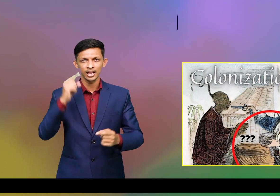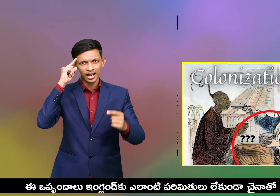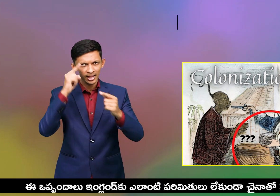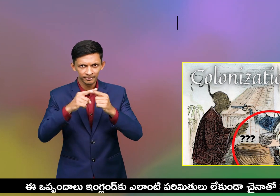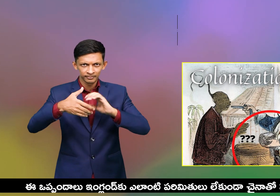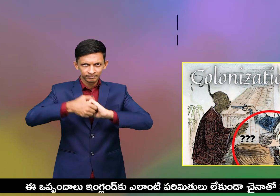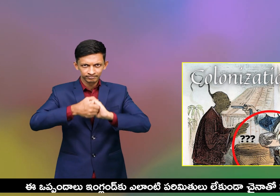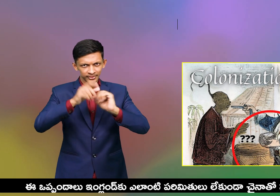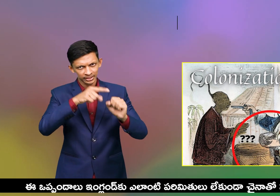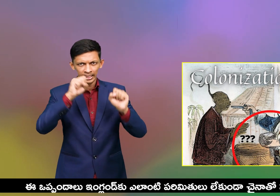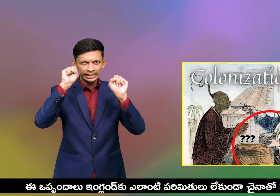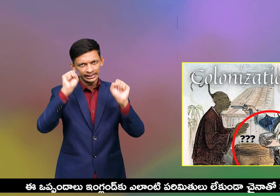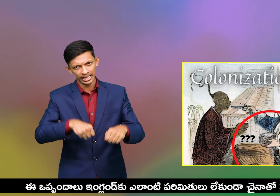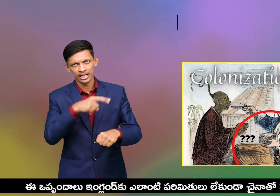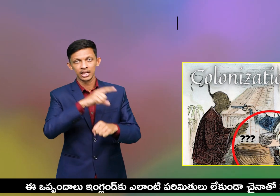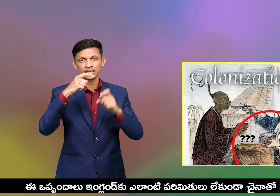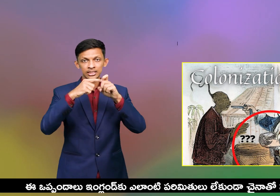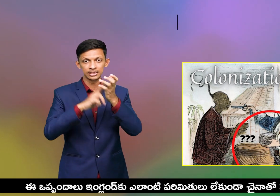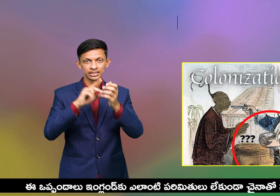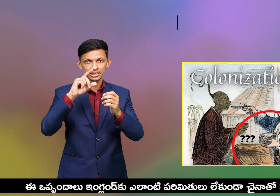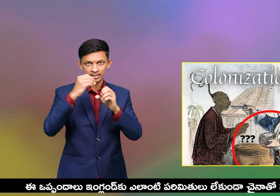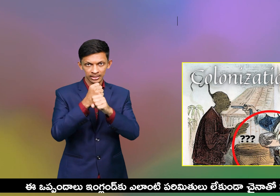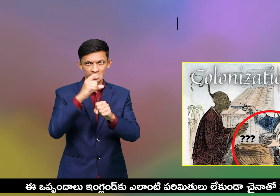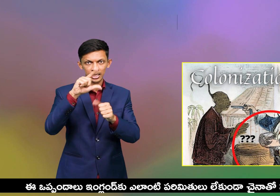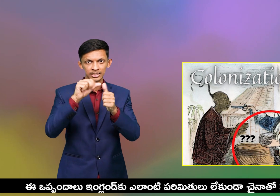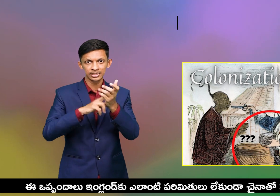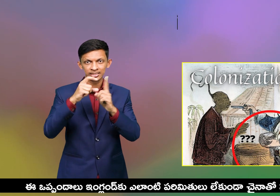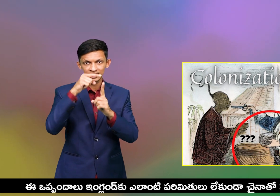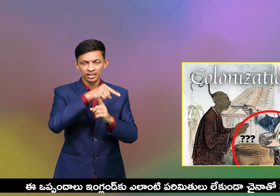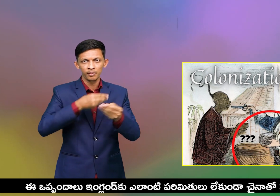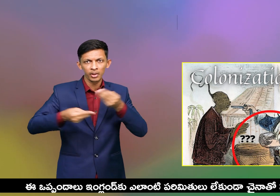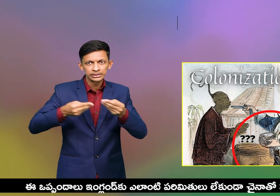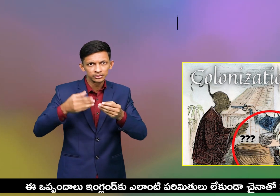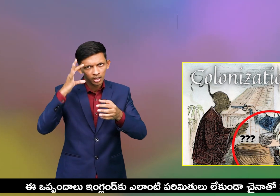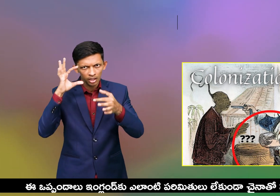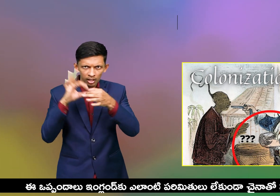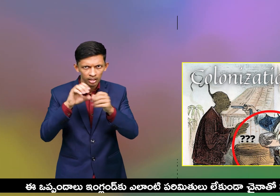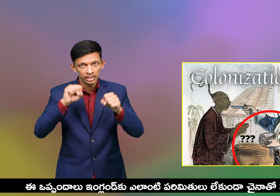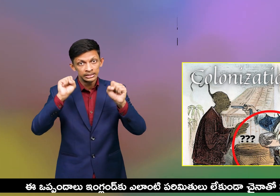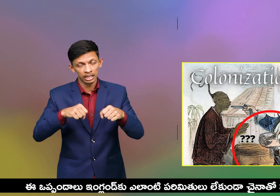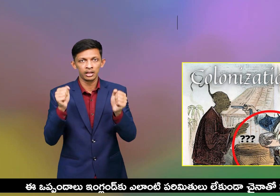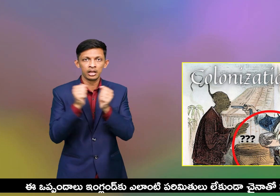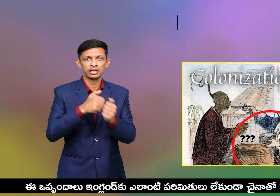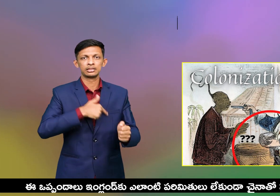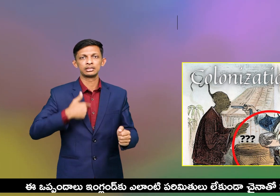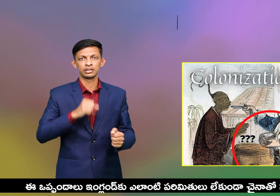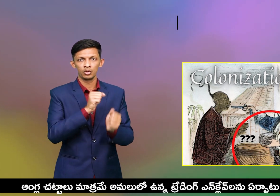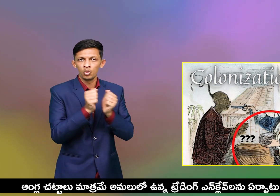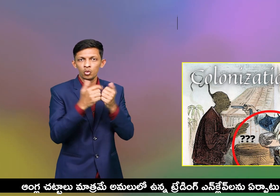ఈ ఒప్పందాలు ఇంగ్లండ్కు ఎలాంటి పరిమితులు లేకుండా చైనాతో వర్తకం చేయడానికి మరియు ఆంగ్ల